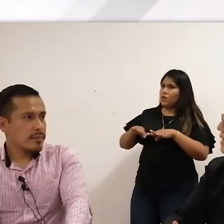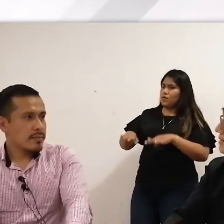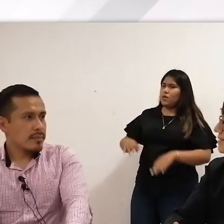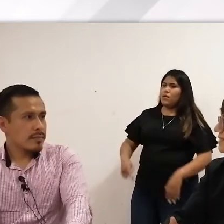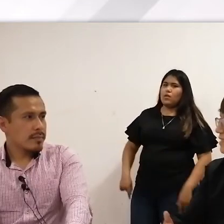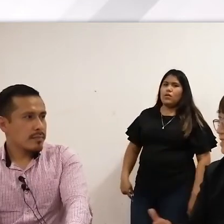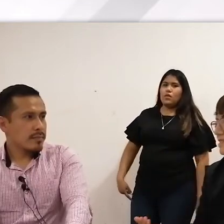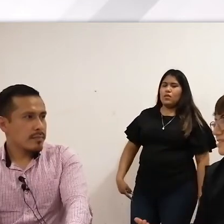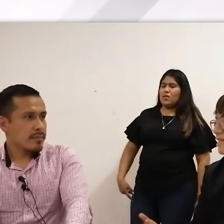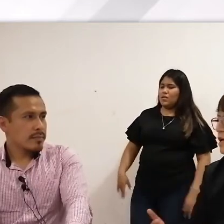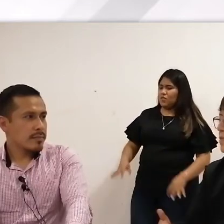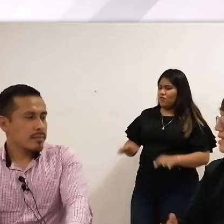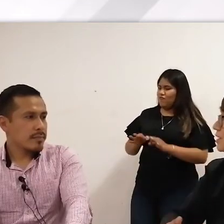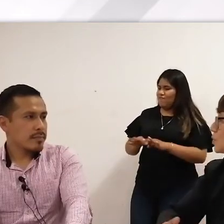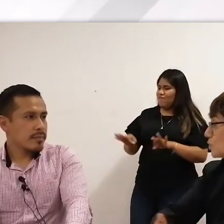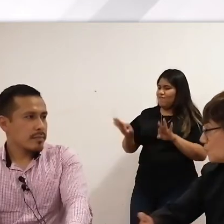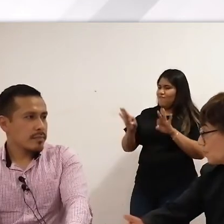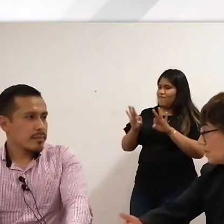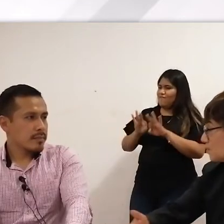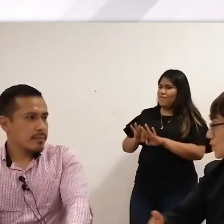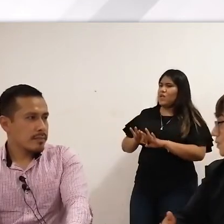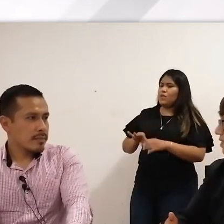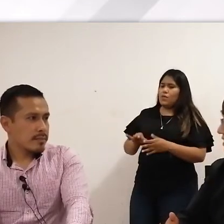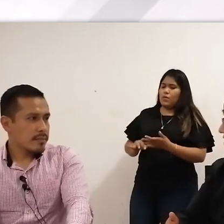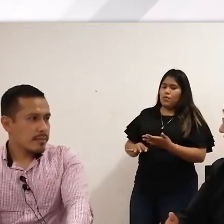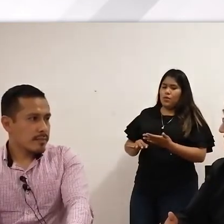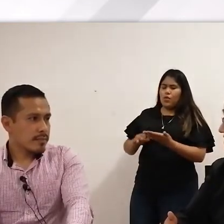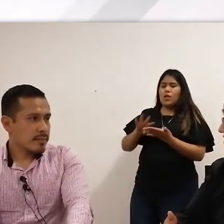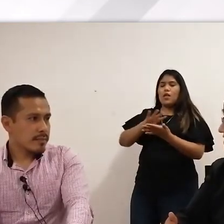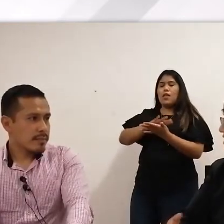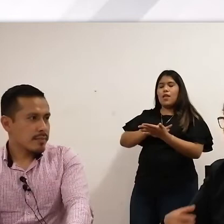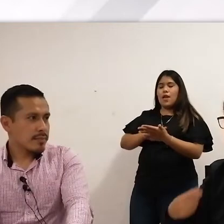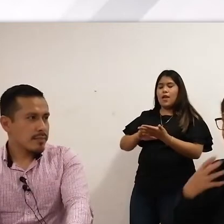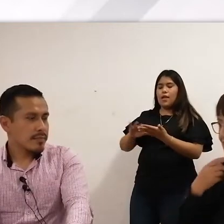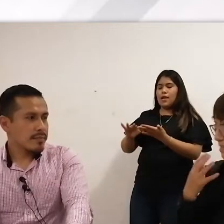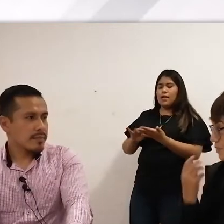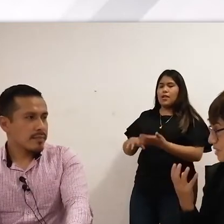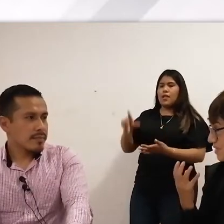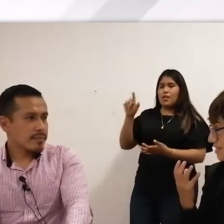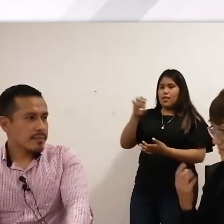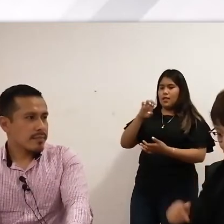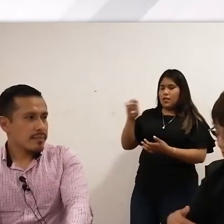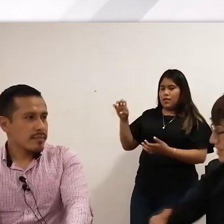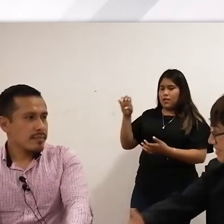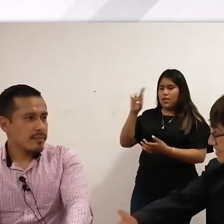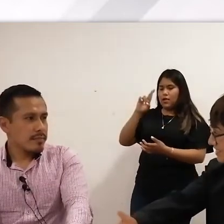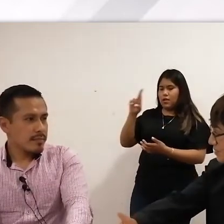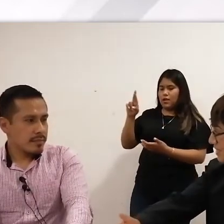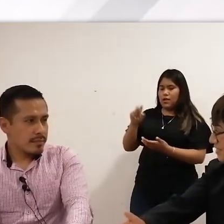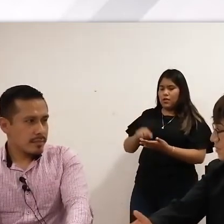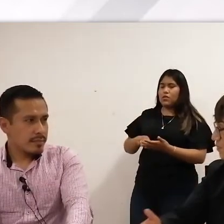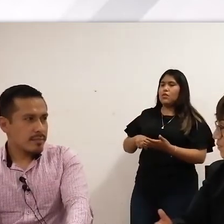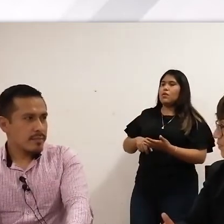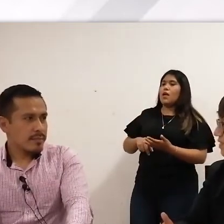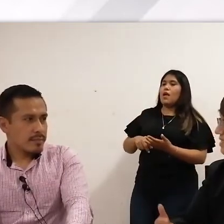esta parte que se llama lectura, por ejemplo. Es decir, ya puede hablar, puede leer también, puede